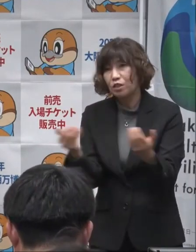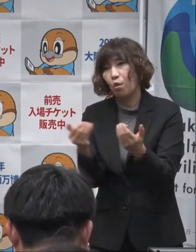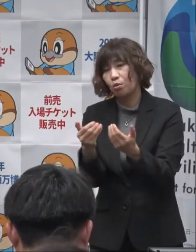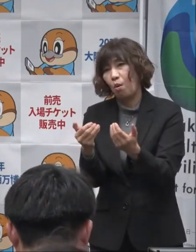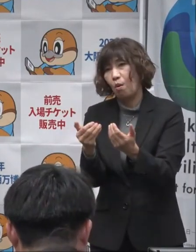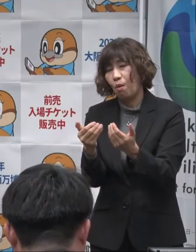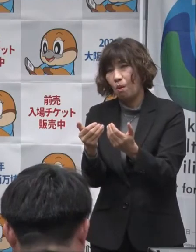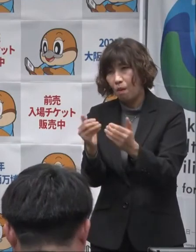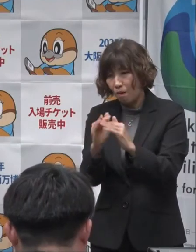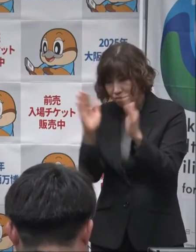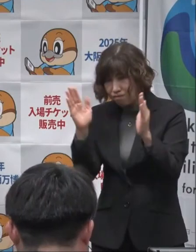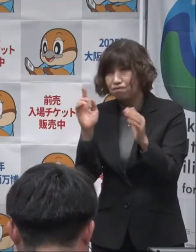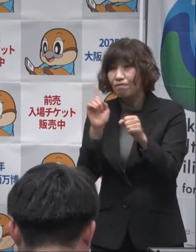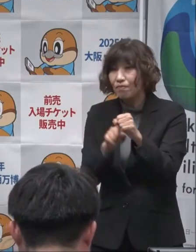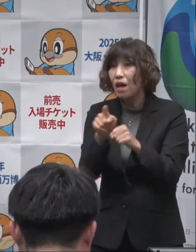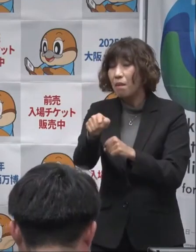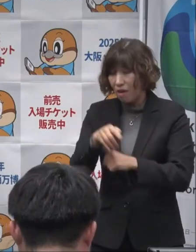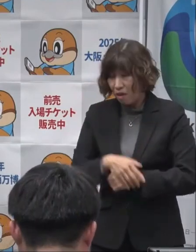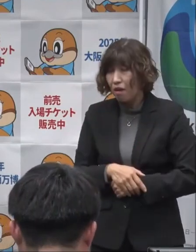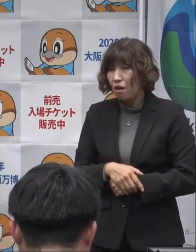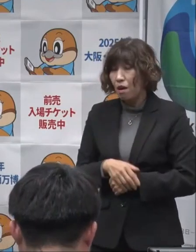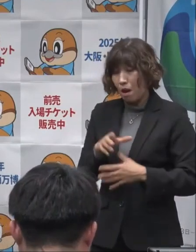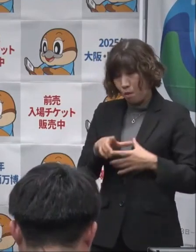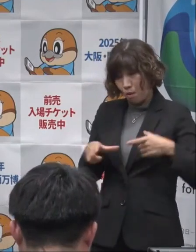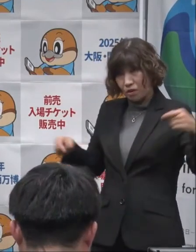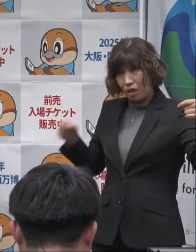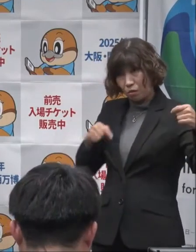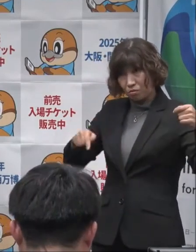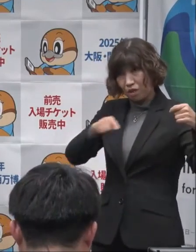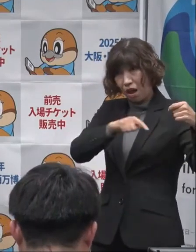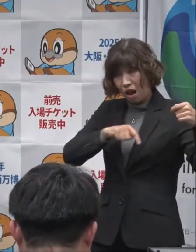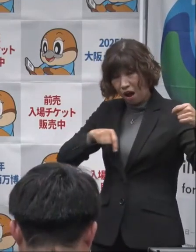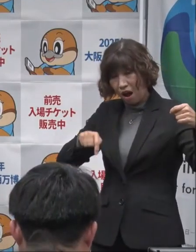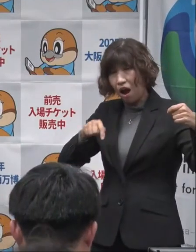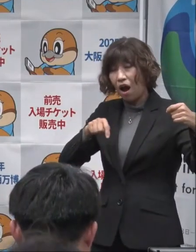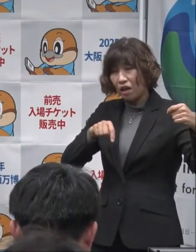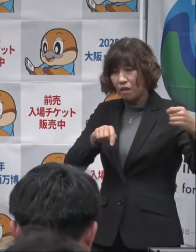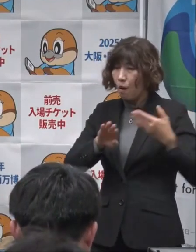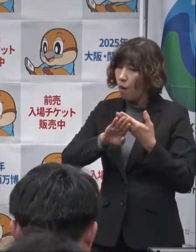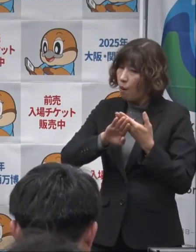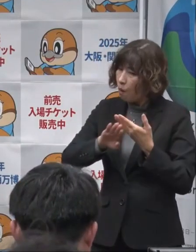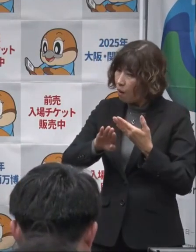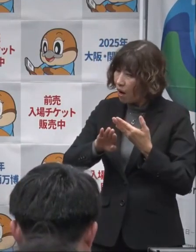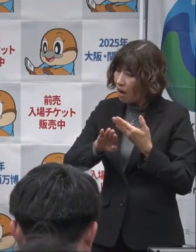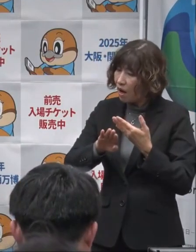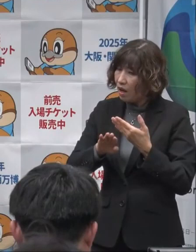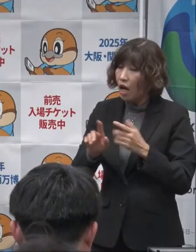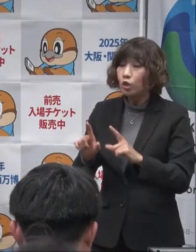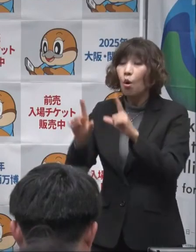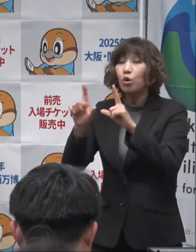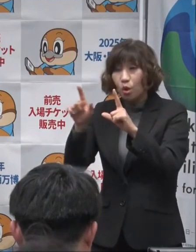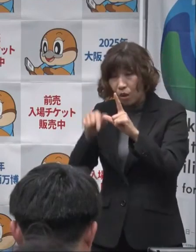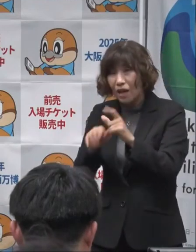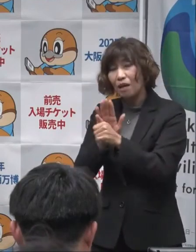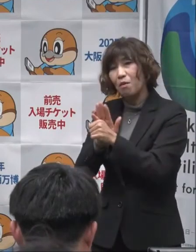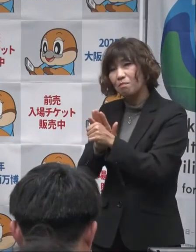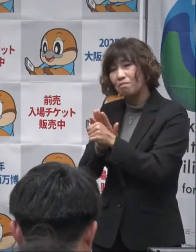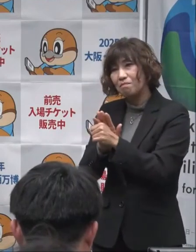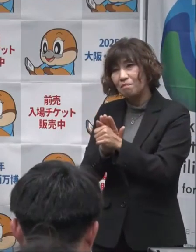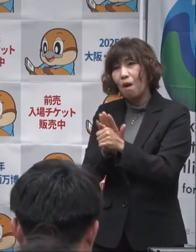った支援を大阪に限らずですね、これは全国の輪島市は他に東京都も入っていたと思います